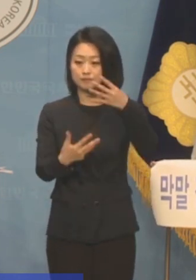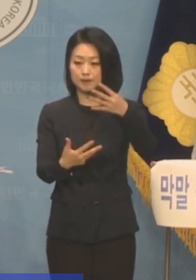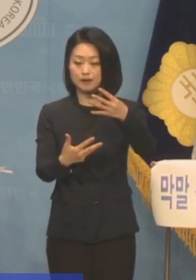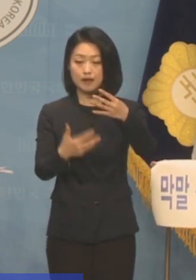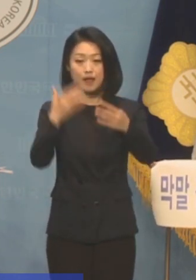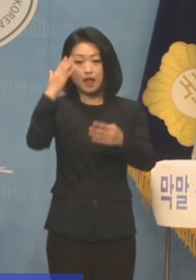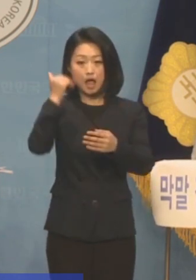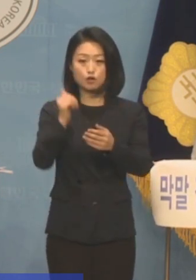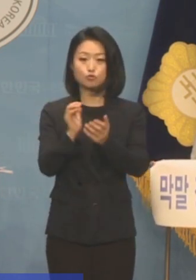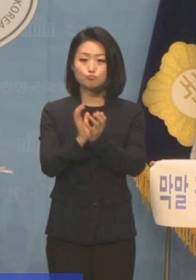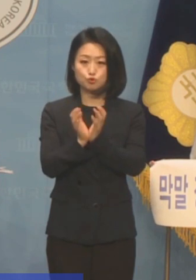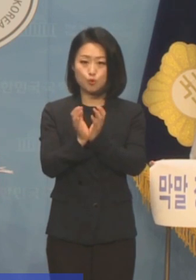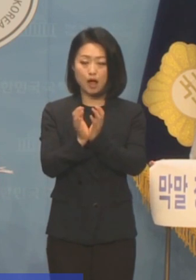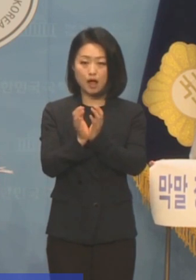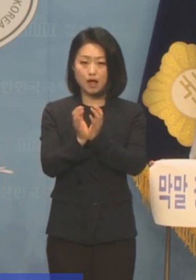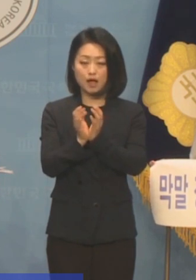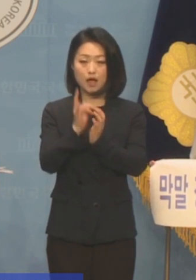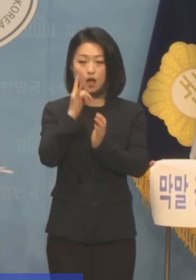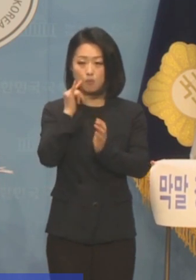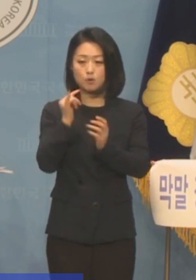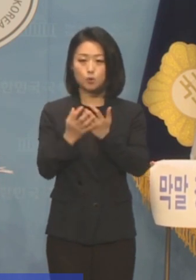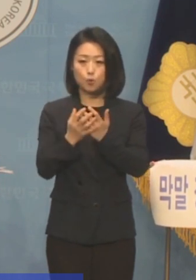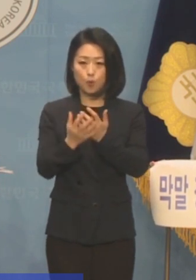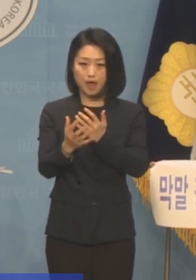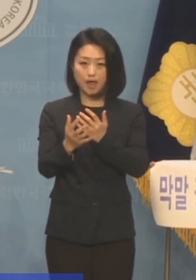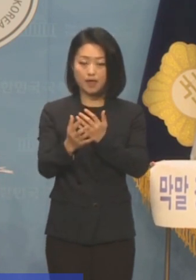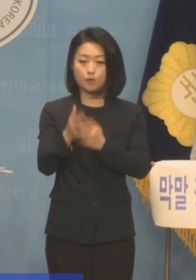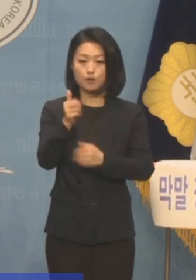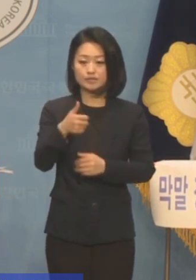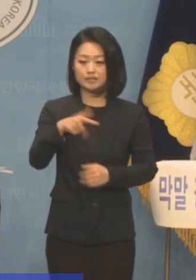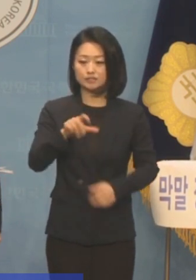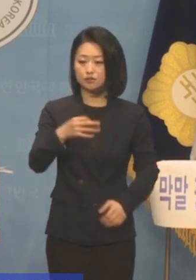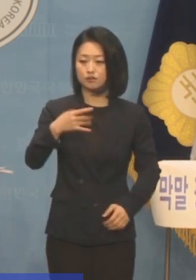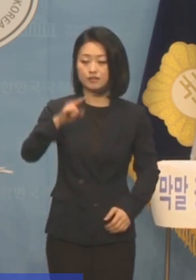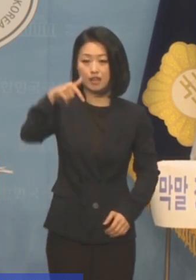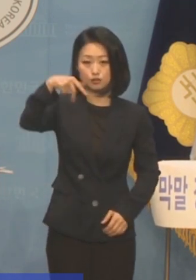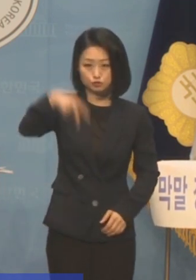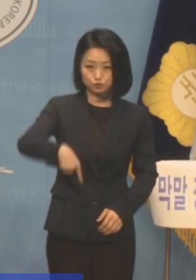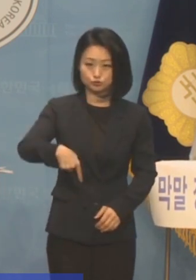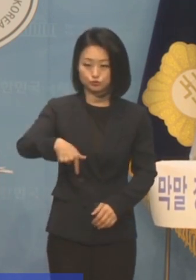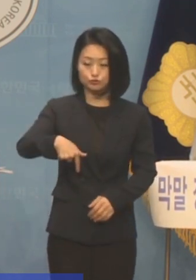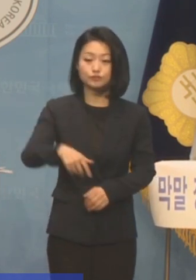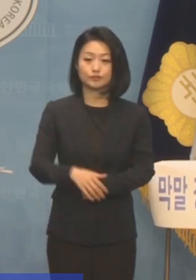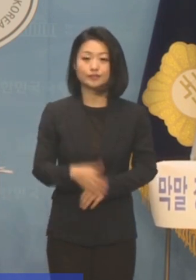한국 무궁화 어머니회 회장 정태숙 있니다